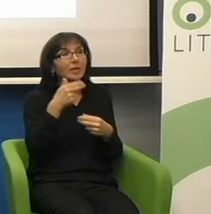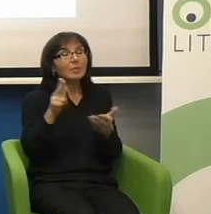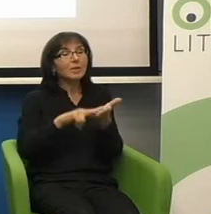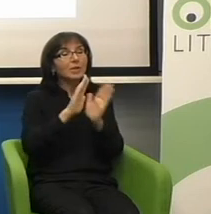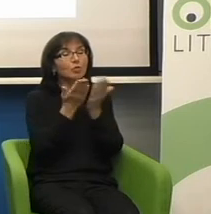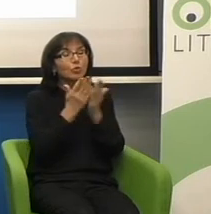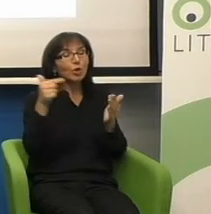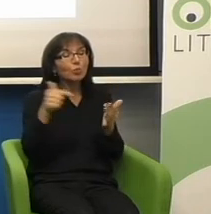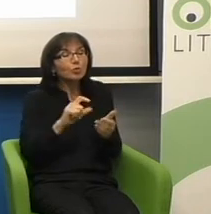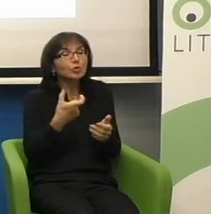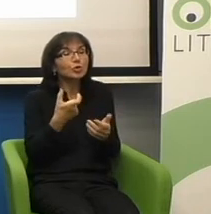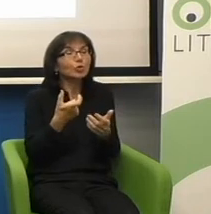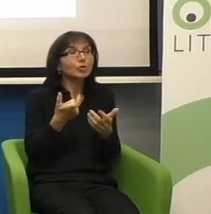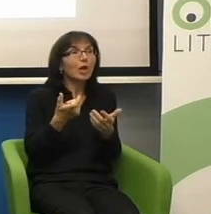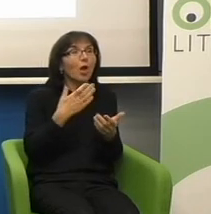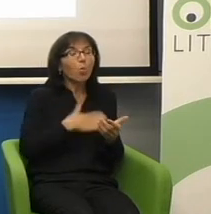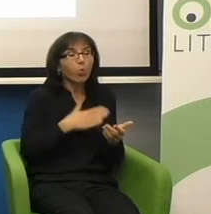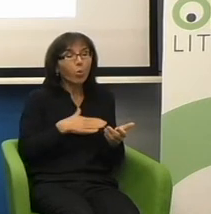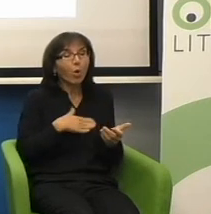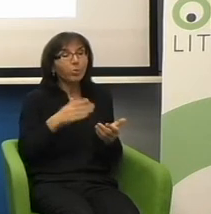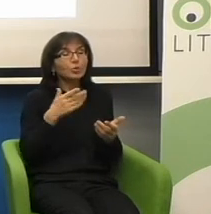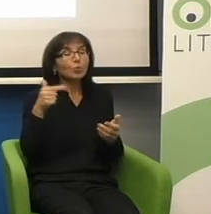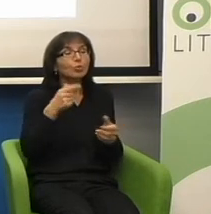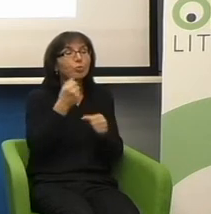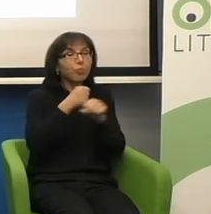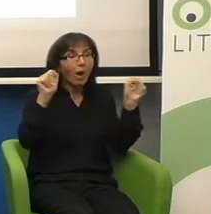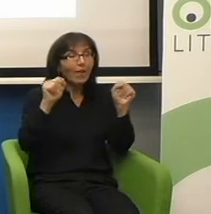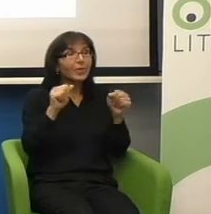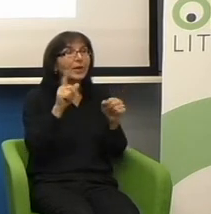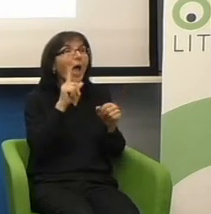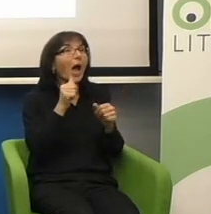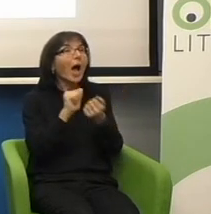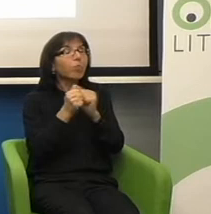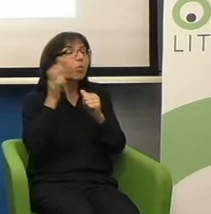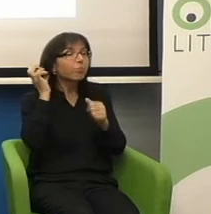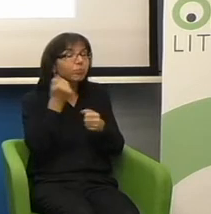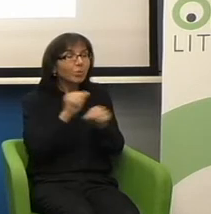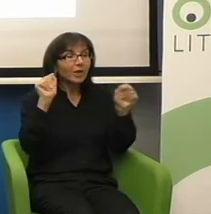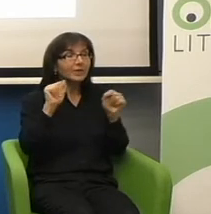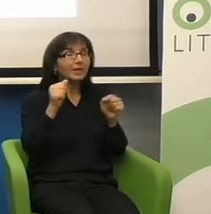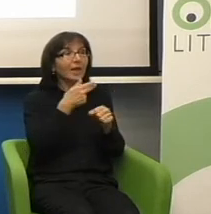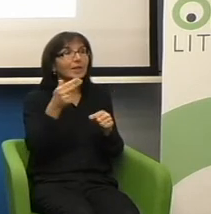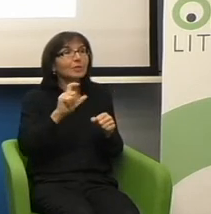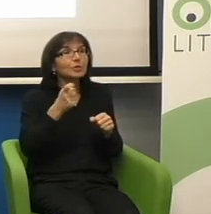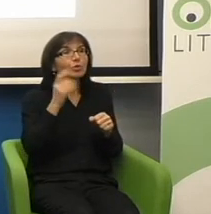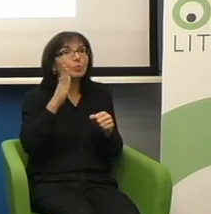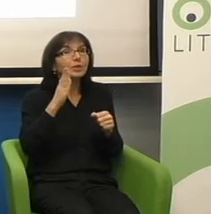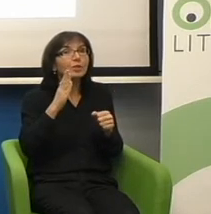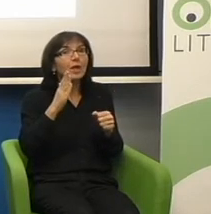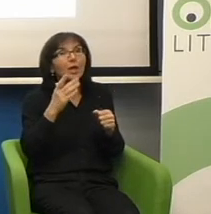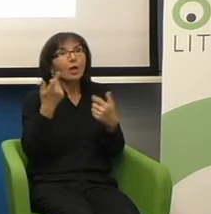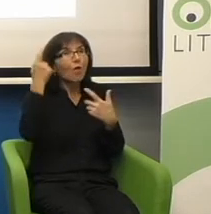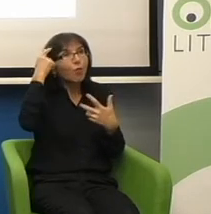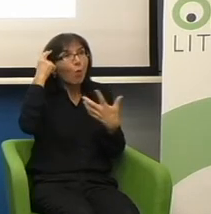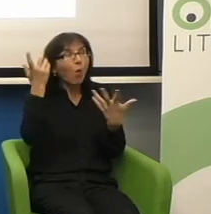jest tak, że musi coś kliknąć. To znaczy, że to musi być bohater albo bohaterka, albo temat, który po prostu coś w głowie powoduje.